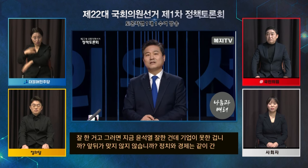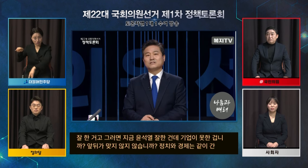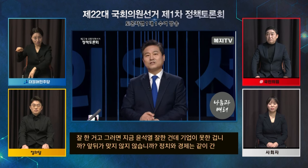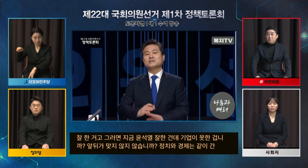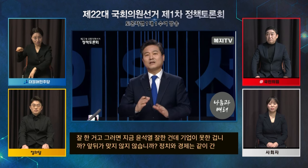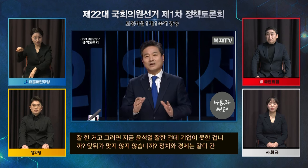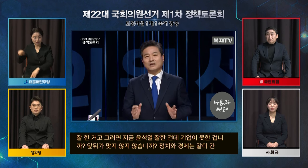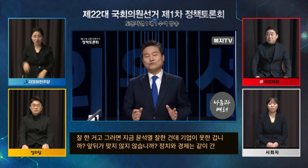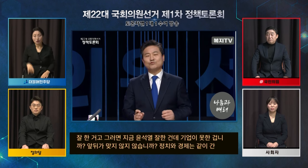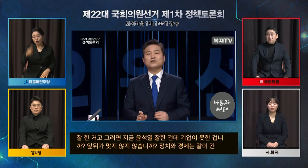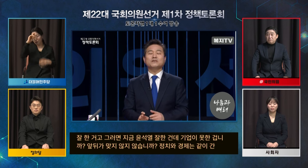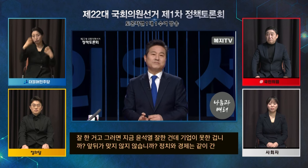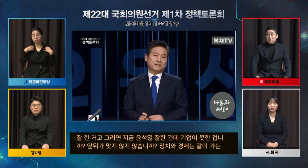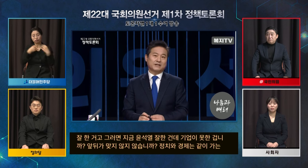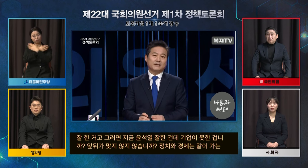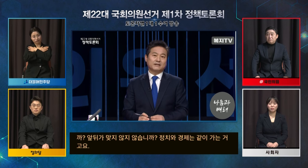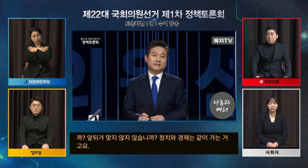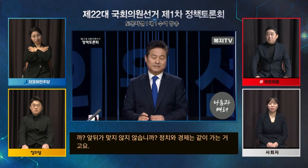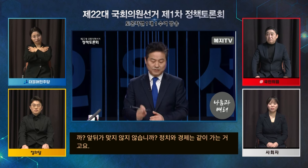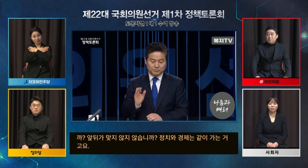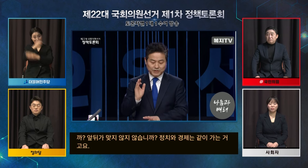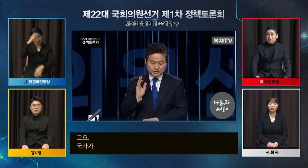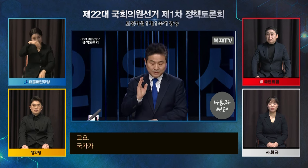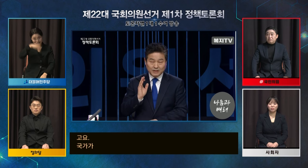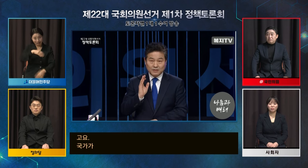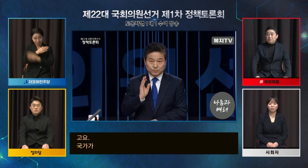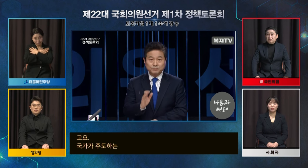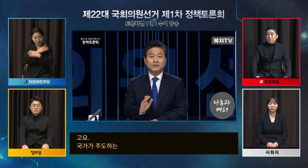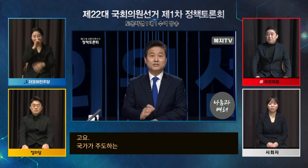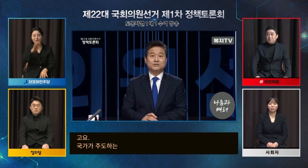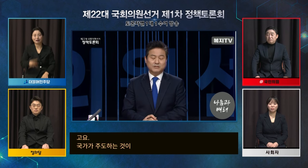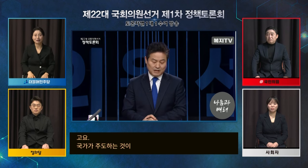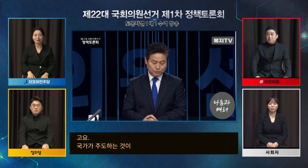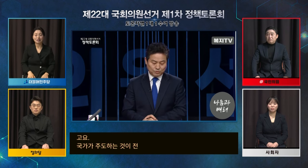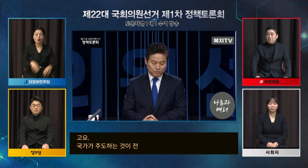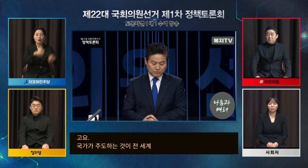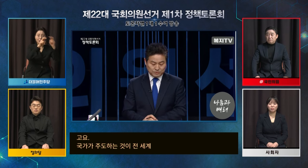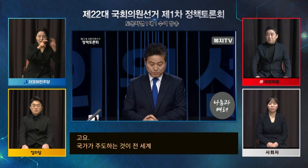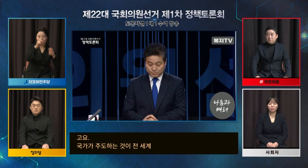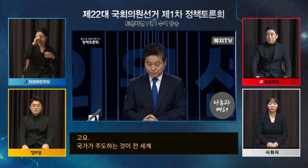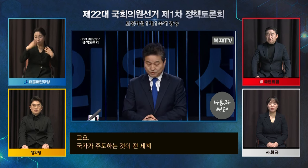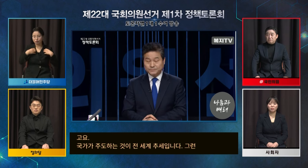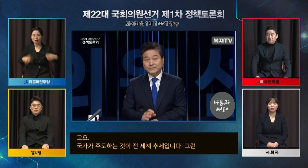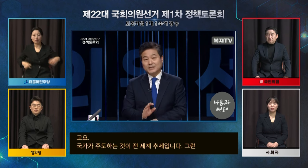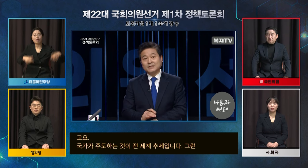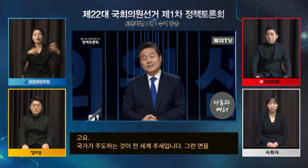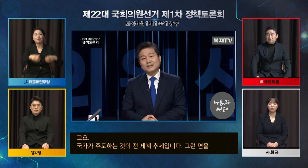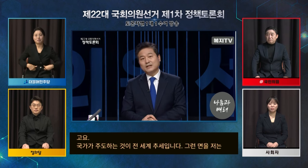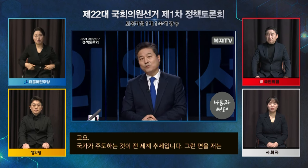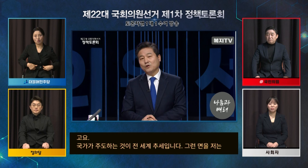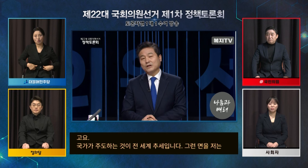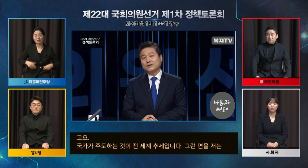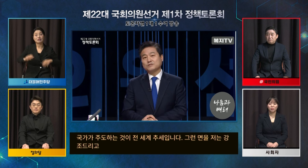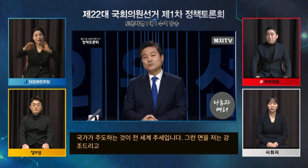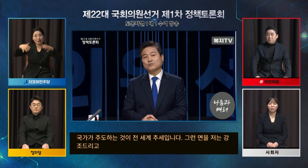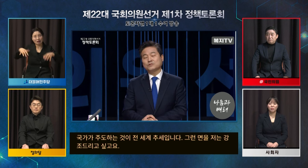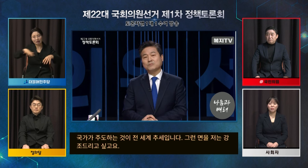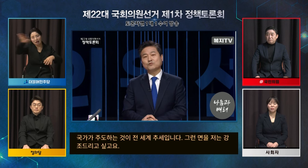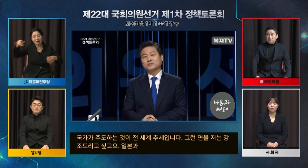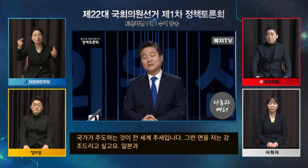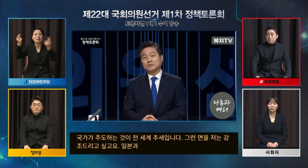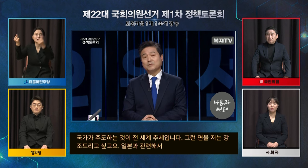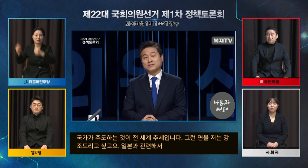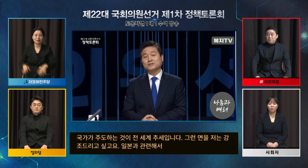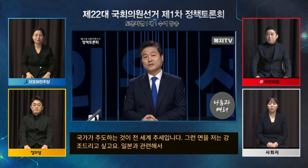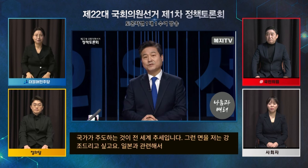전 세계의 추세입니다. 그런 면을 분명히 저는 강조드리고 싶고요. 일본과 관련해서도